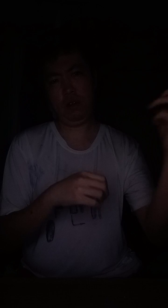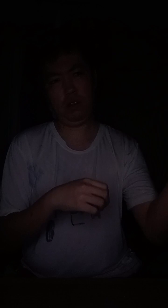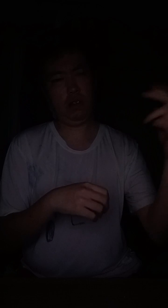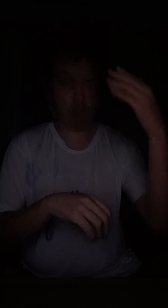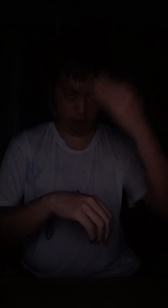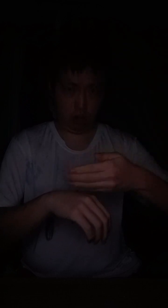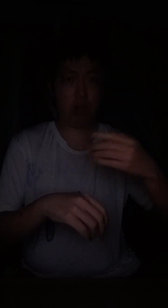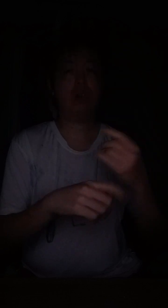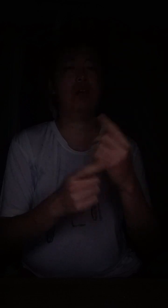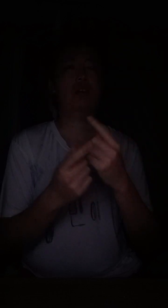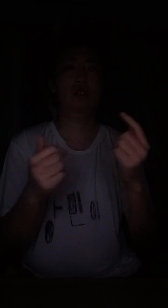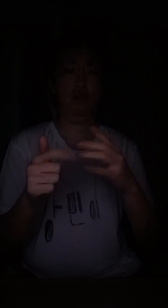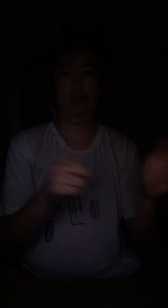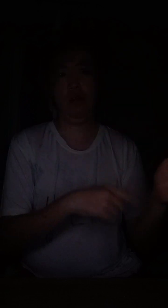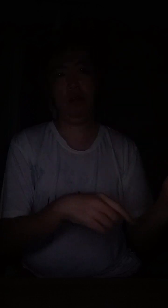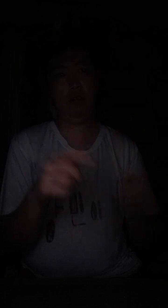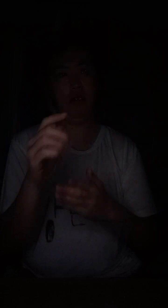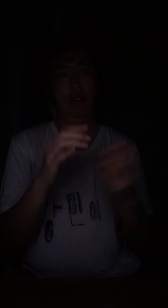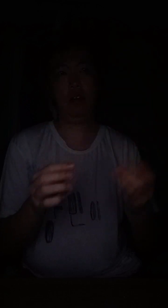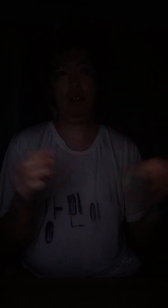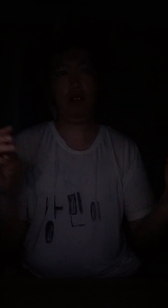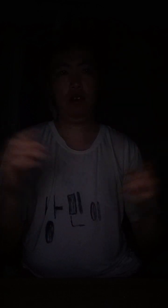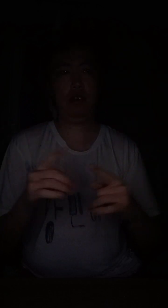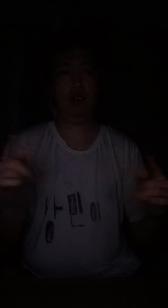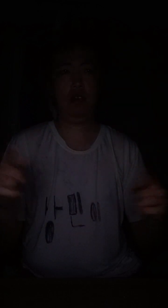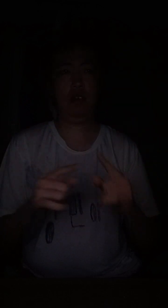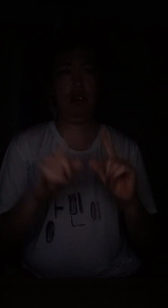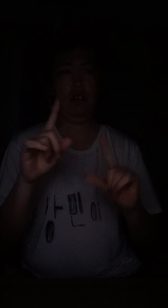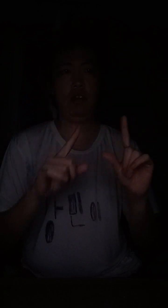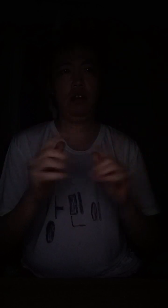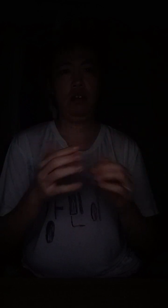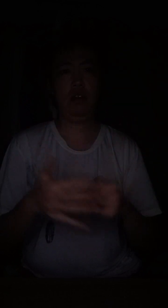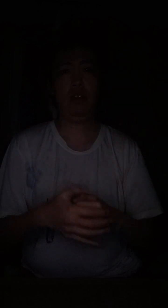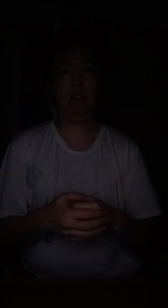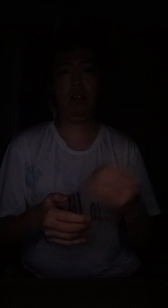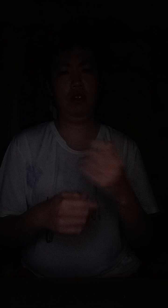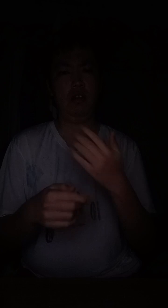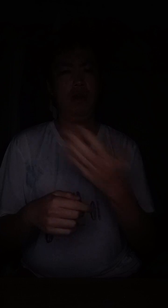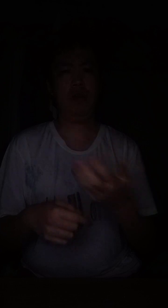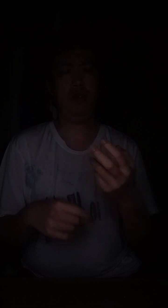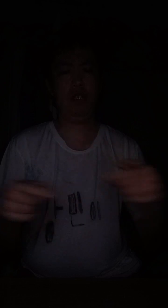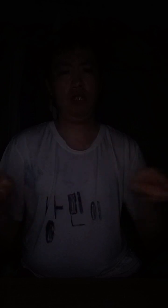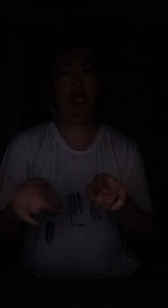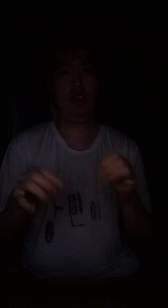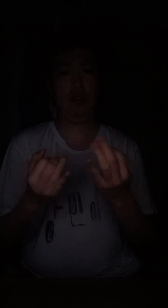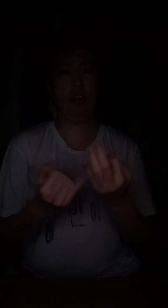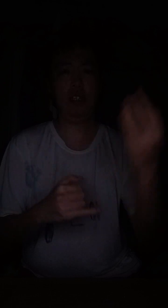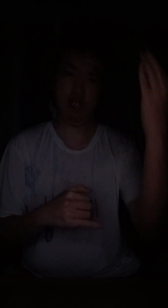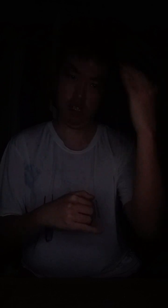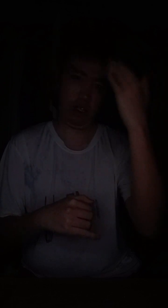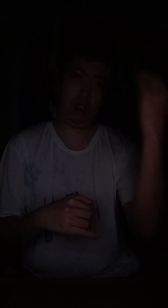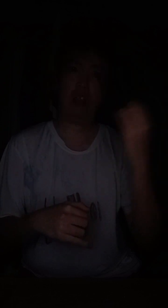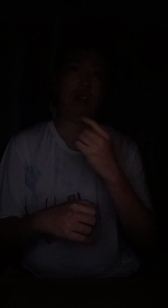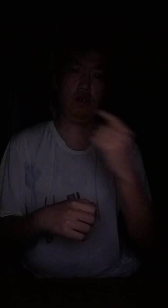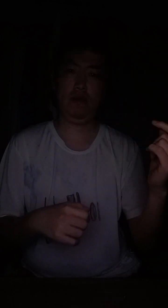사과하고 재발 방지 대책을 내놔야 한다고 주장했습니다. 담임을 위로한 건 같은 피해자인 학생들 뿐입니다.